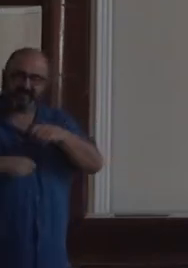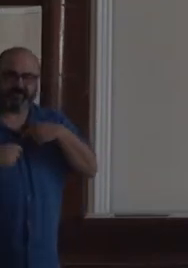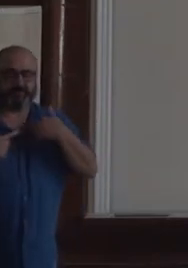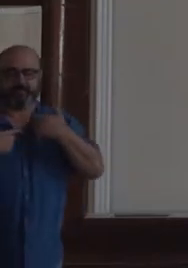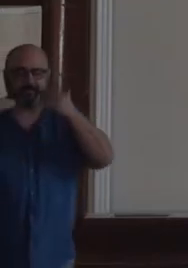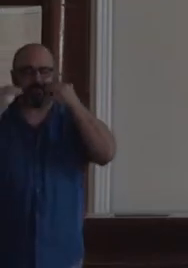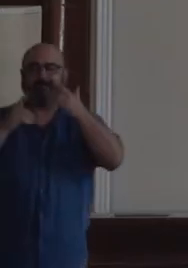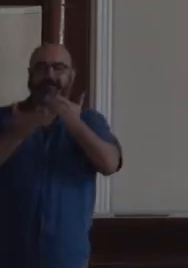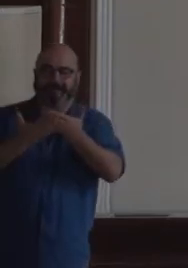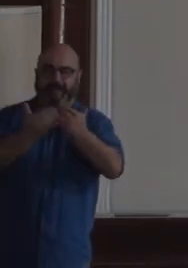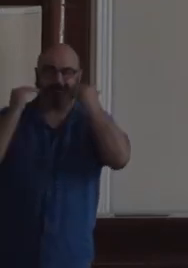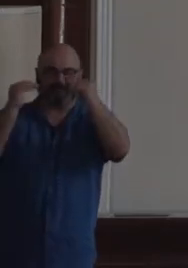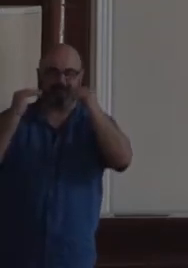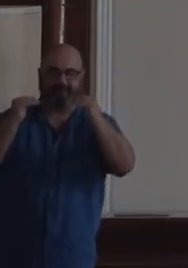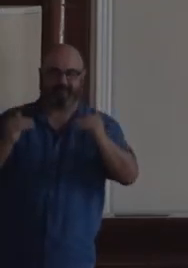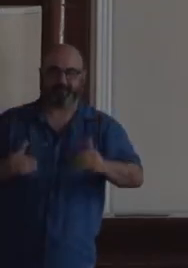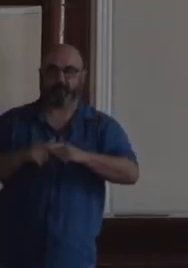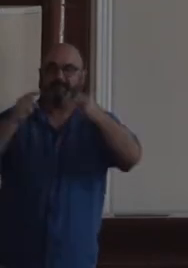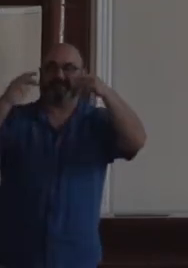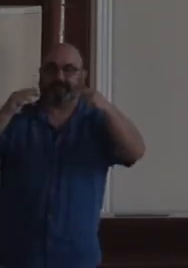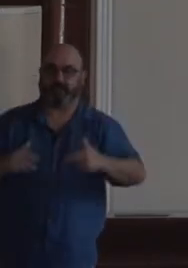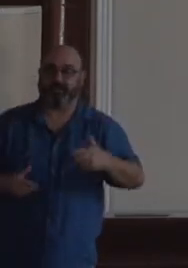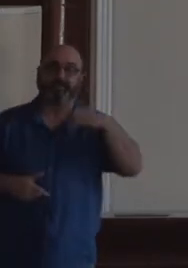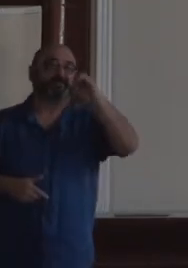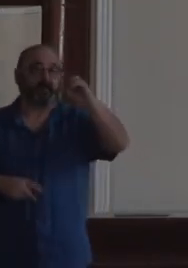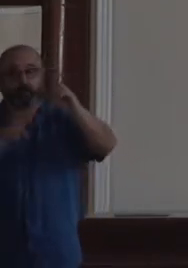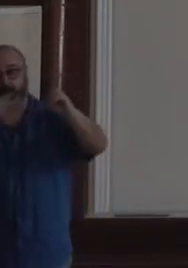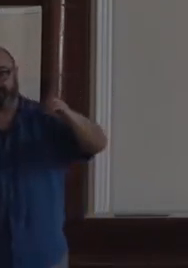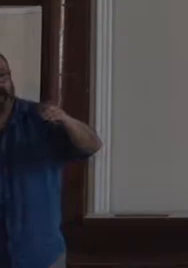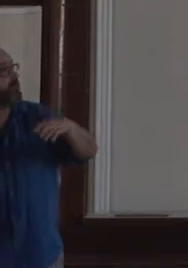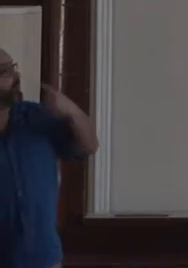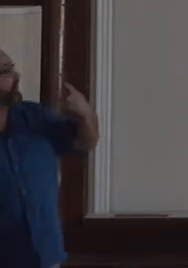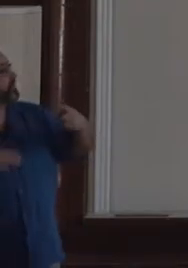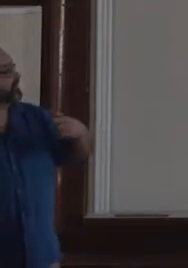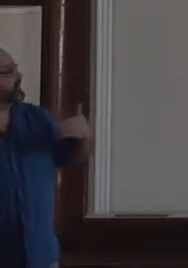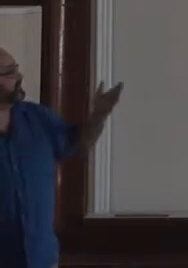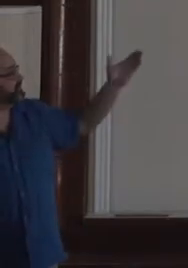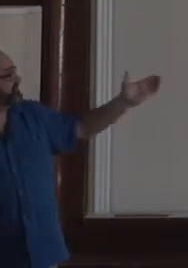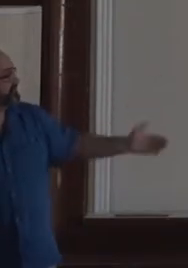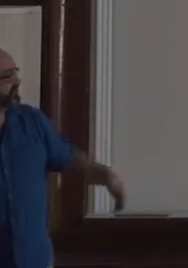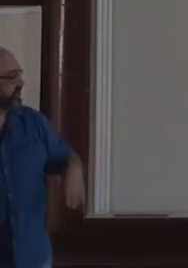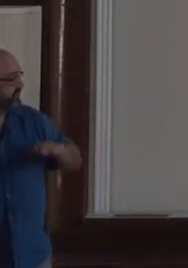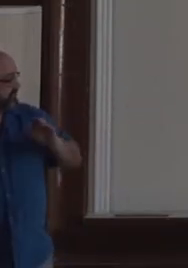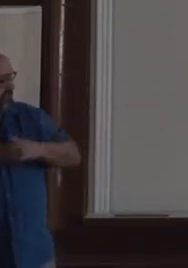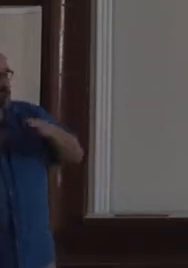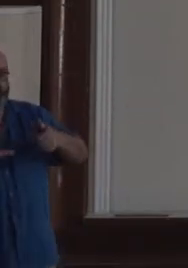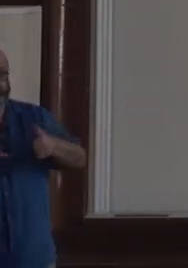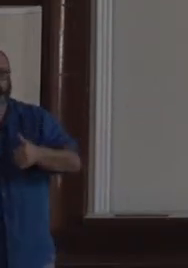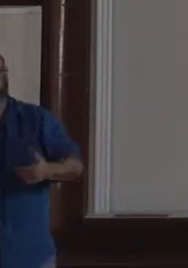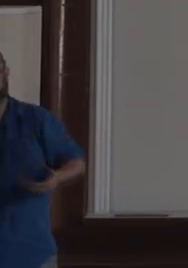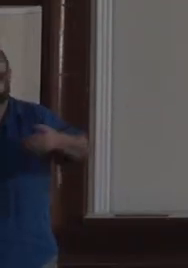d'énumérer un certain nombre de cas ou de scénarios. Je me dis, voilà, quand 0, ça doit donner ça, 1, ça doit donner ça, 1976, ça doit donner ça.